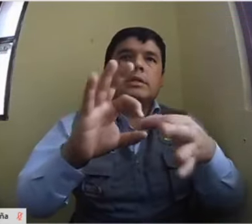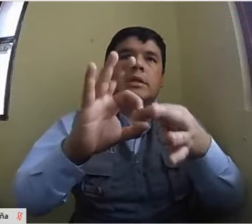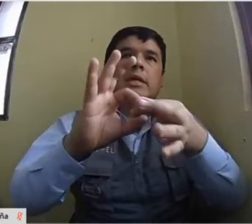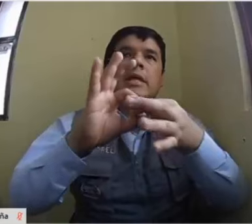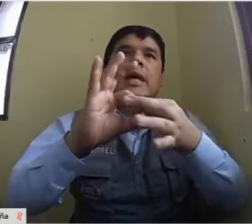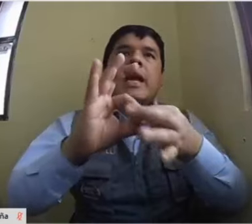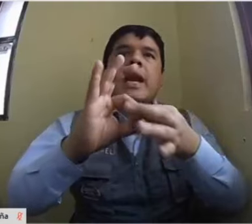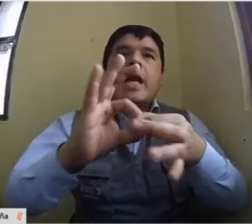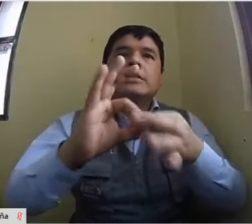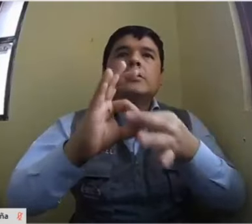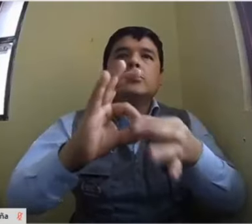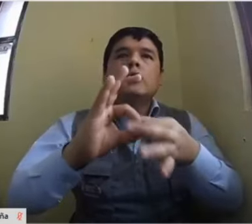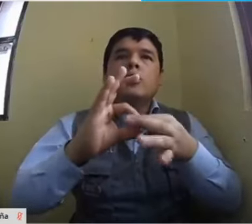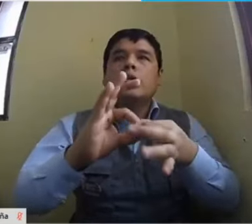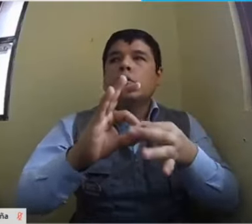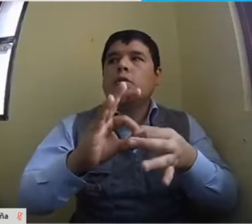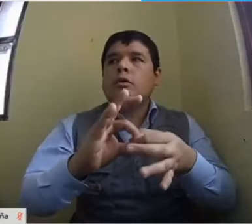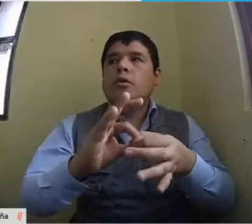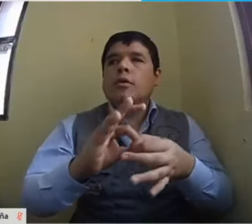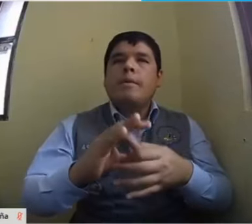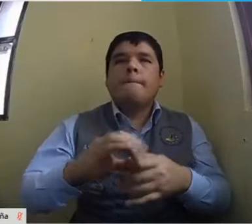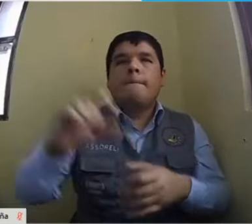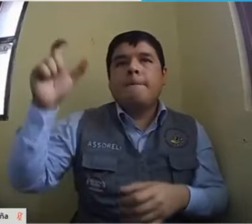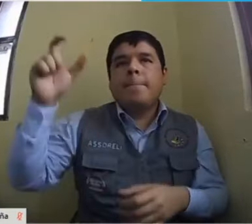vinculadas a relaciones